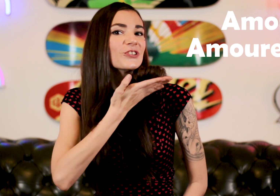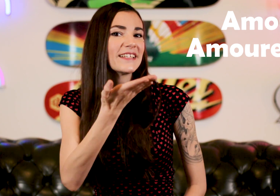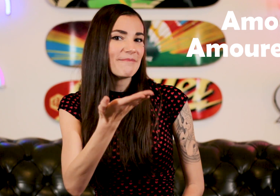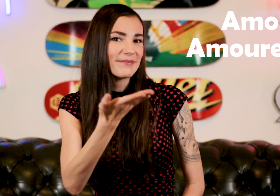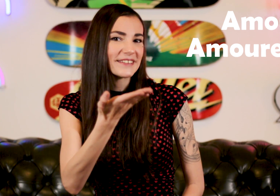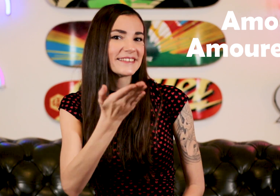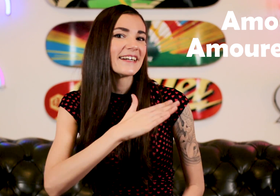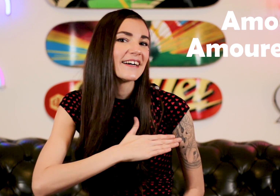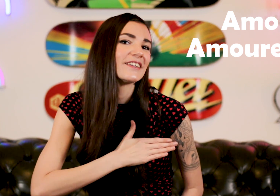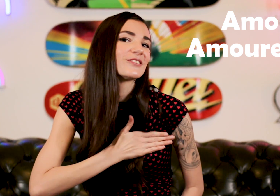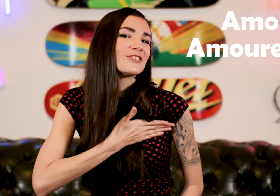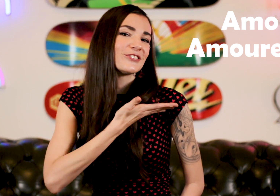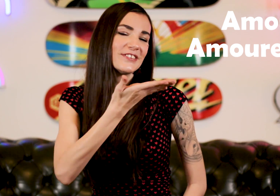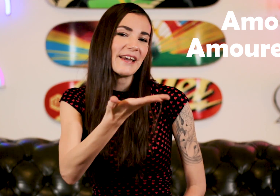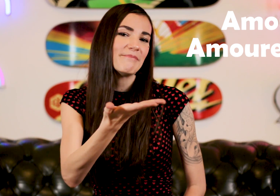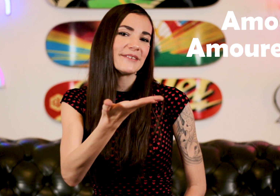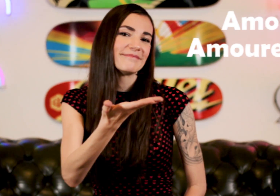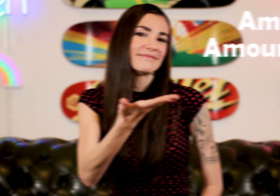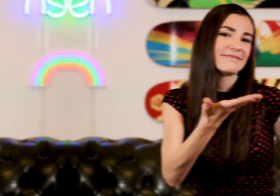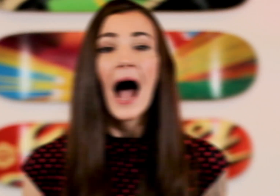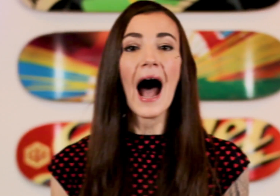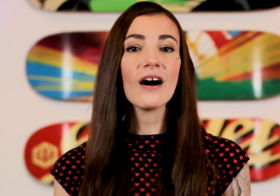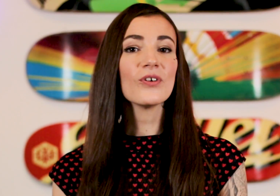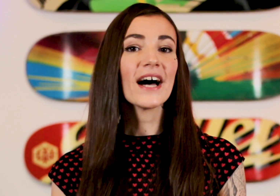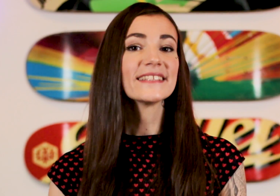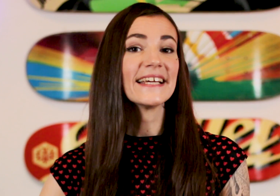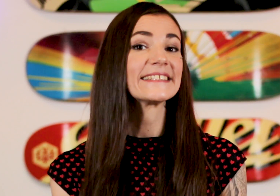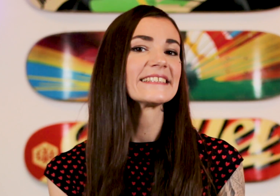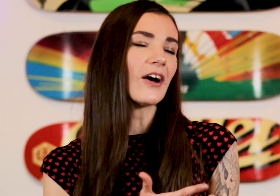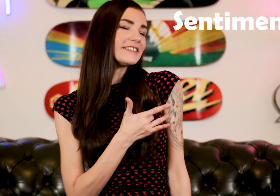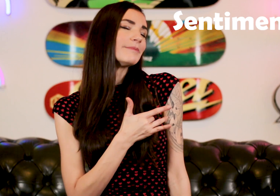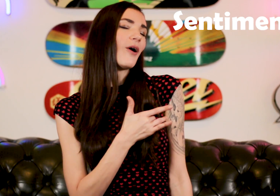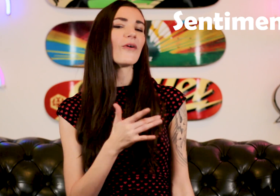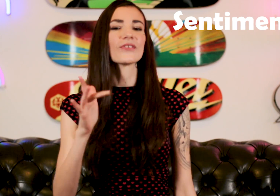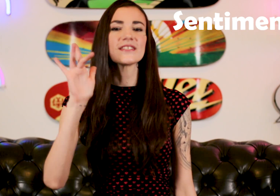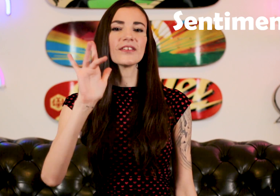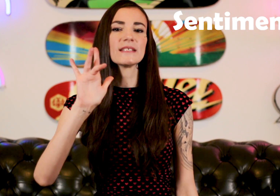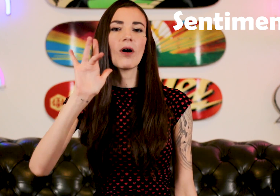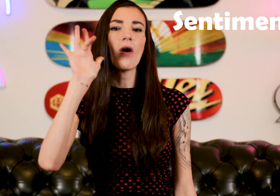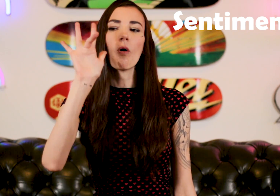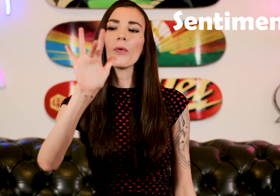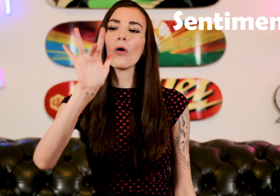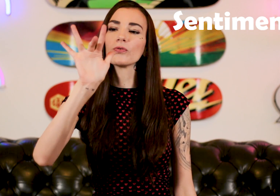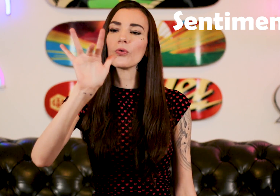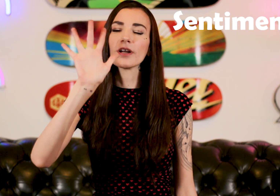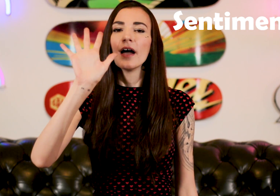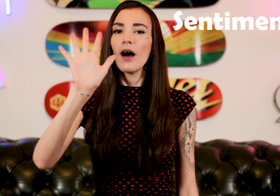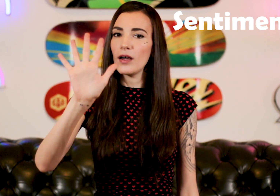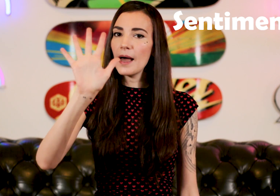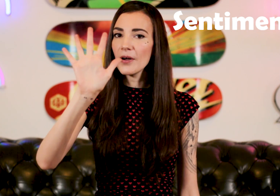Je t'aime. Je t'aime. Avoir des sentiments. Sentiments, on prend donc la main